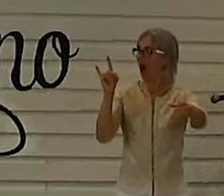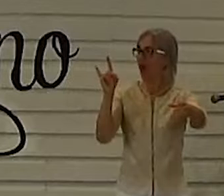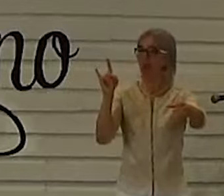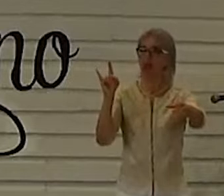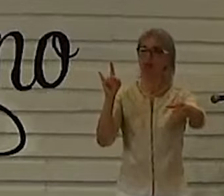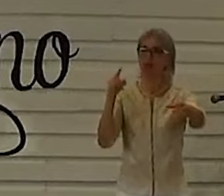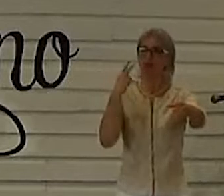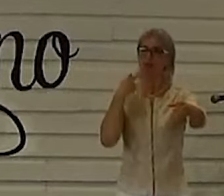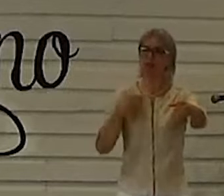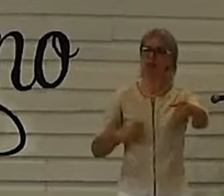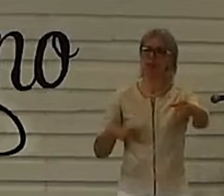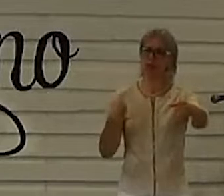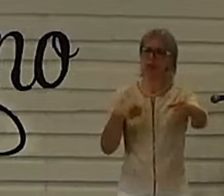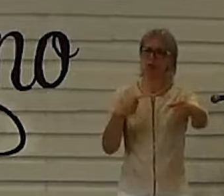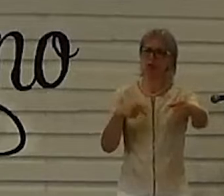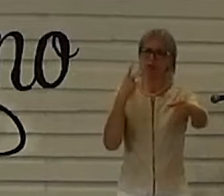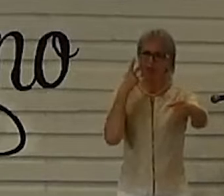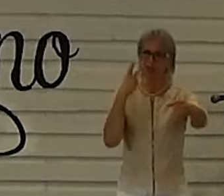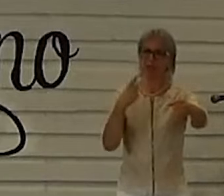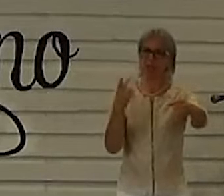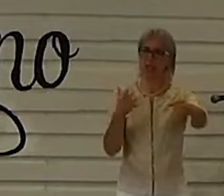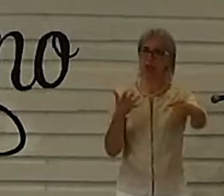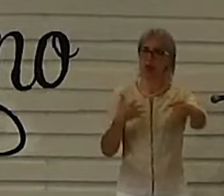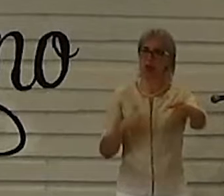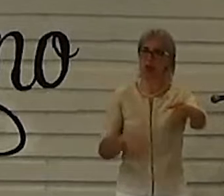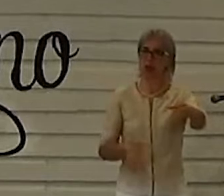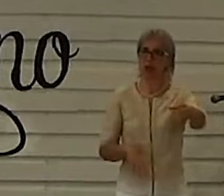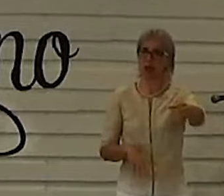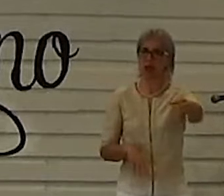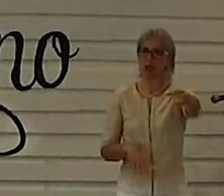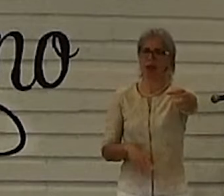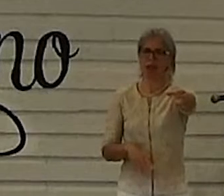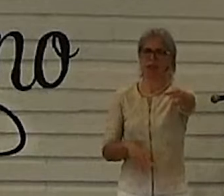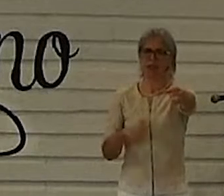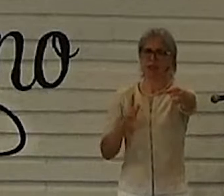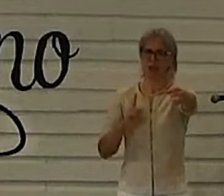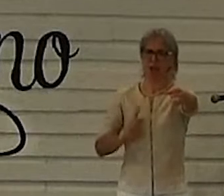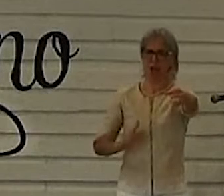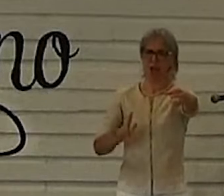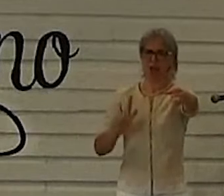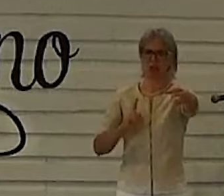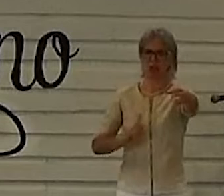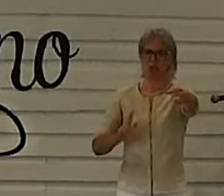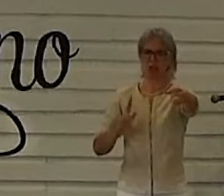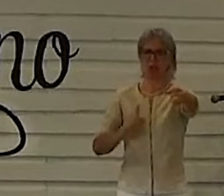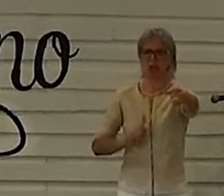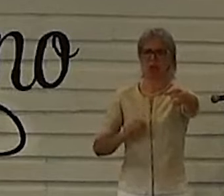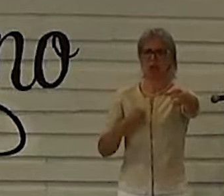E ti fa pensare sempre quello. E tu continui a pensare quello. E quando tu continui a pensare quello,